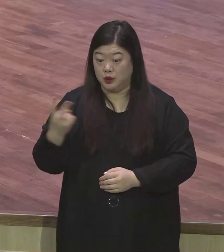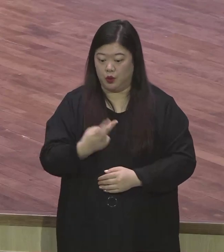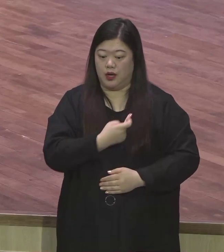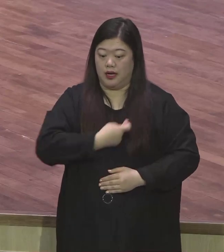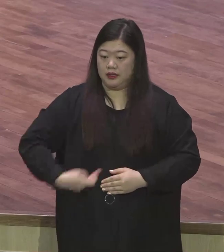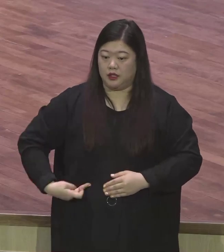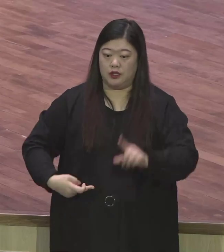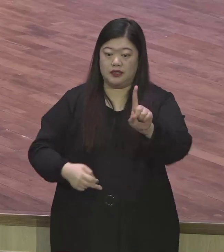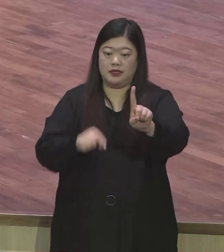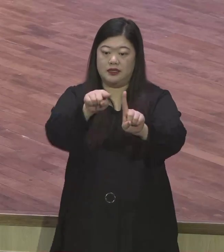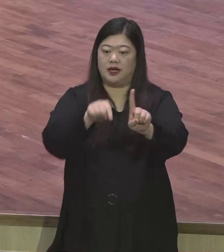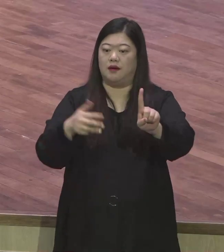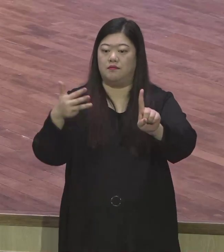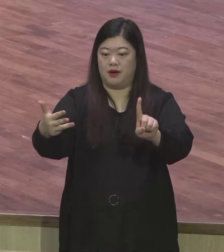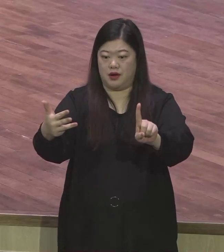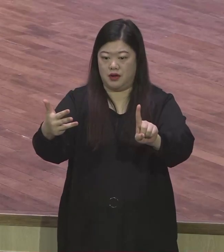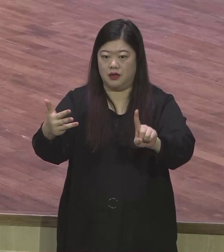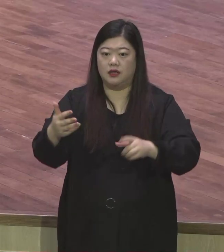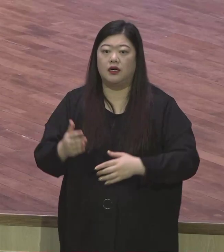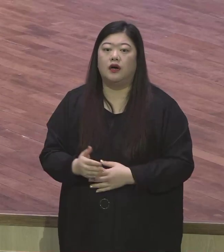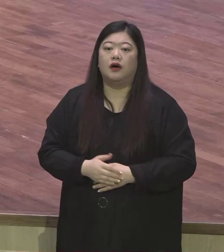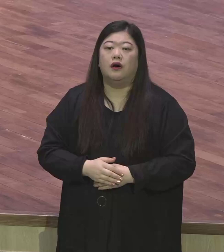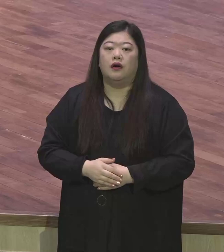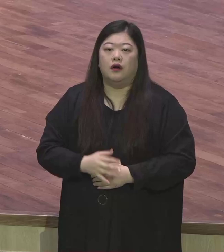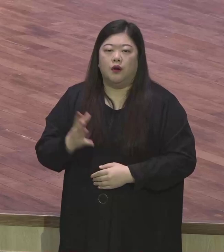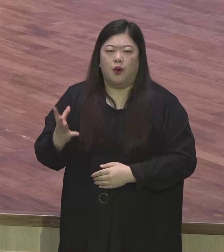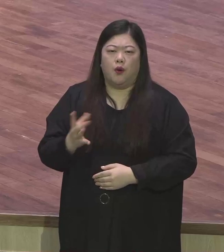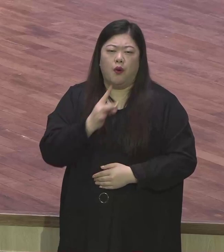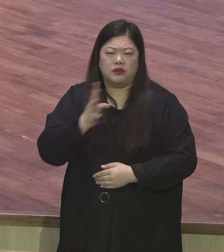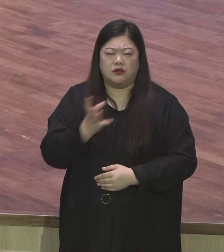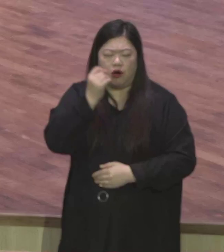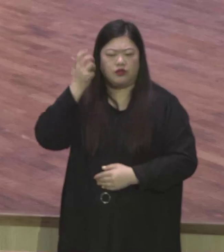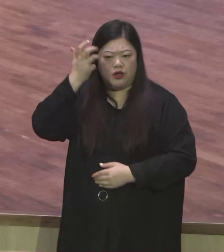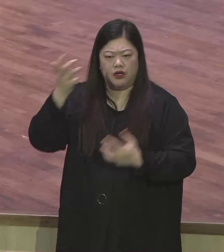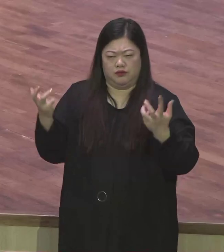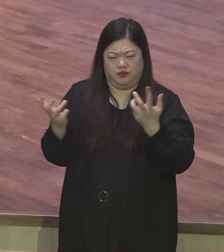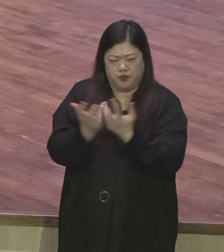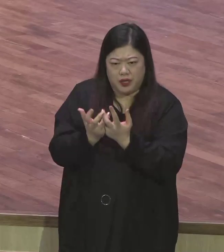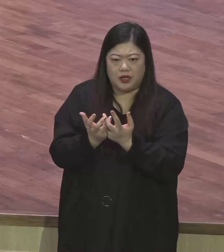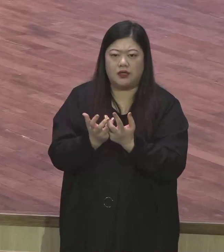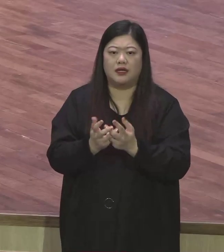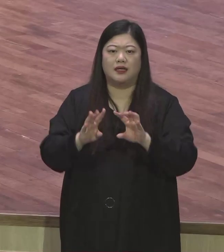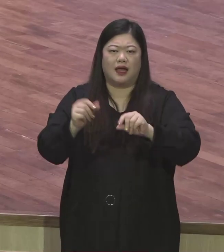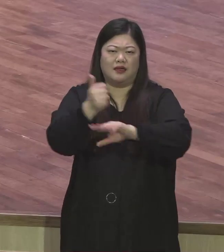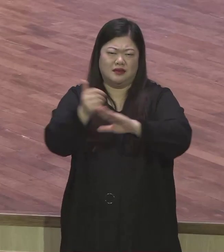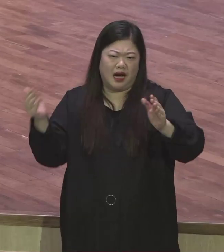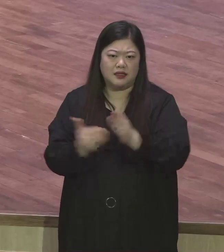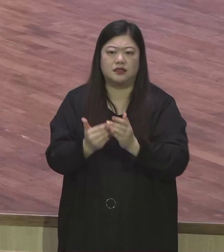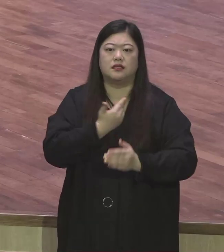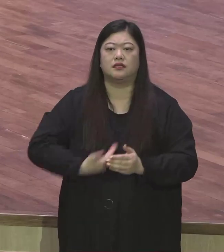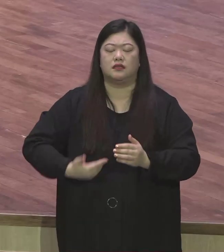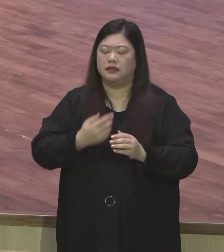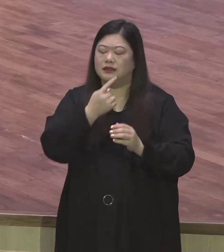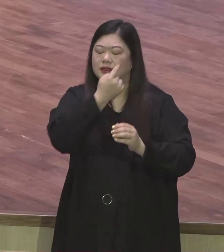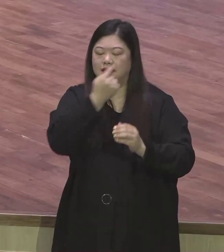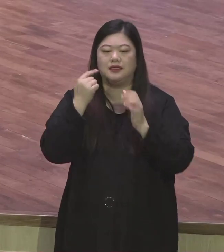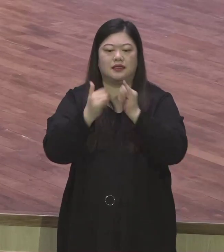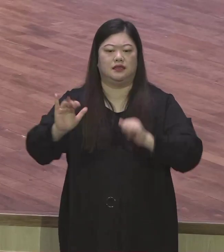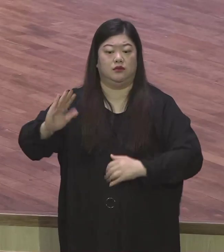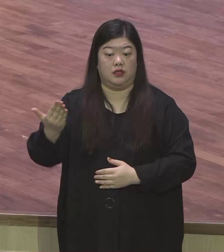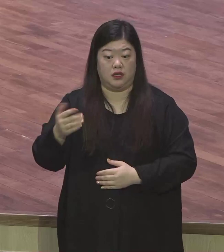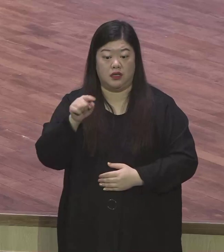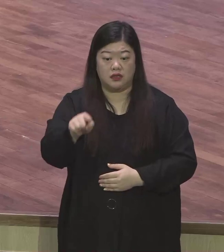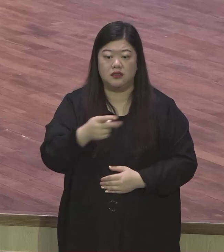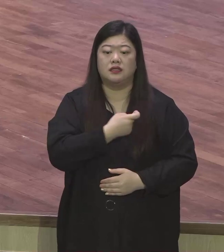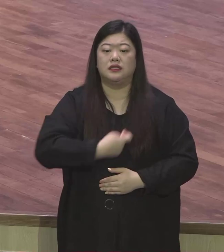성령이 너희에게 임하시면 너희가 권능을 받고 예루살렘과 온 유대와 사마리아와 땅끝까지 이르러 내 증인이 되라 하신 이